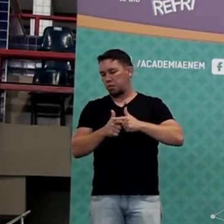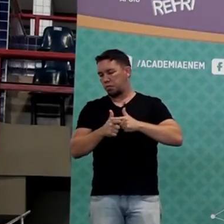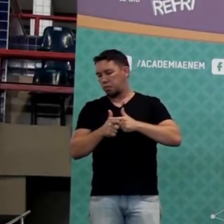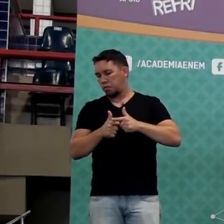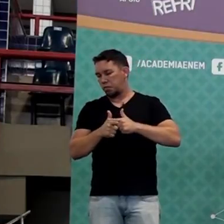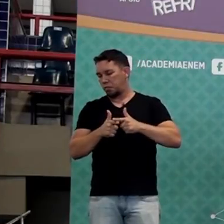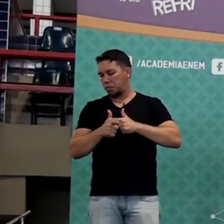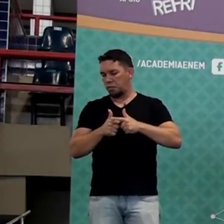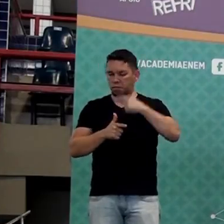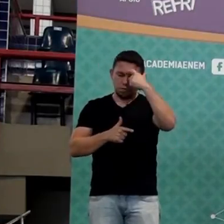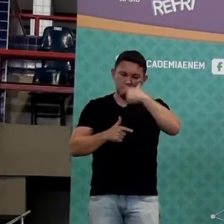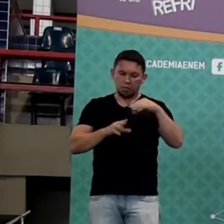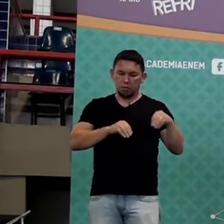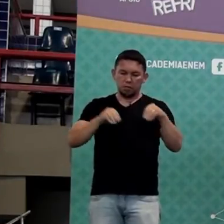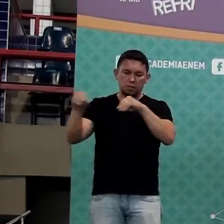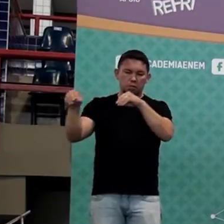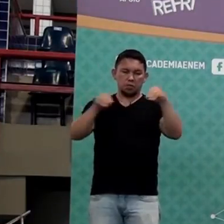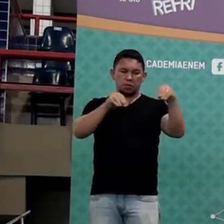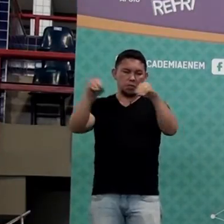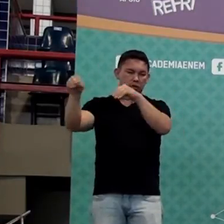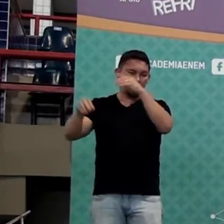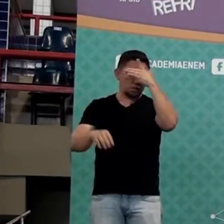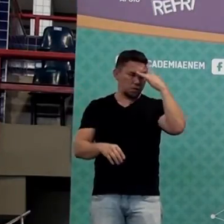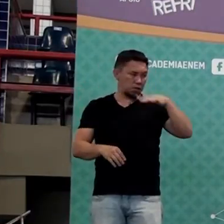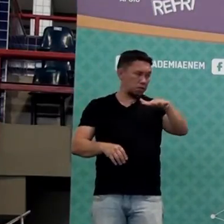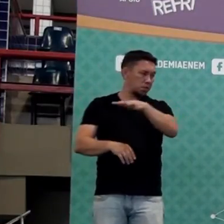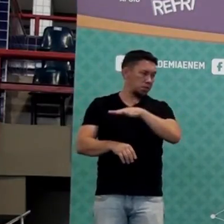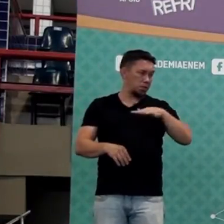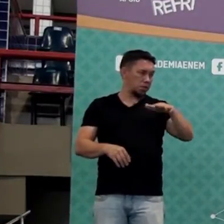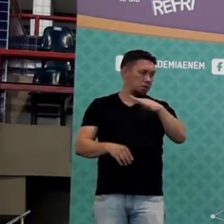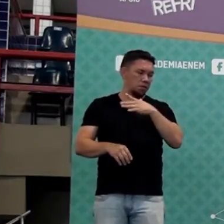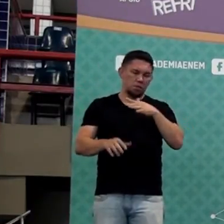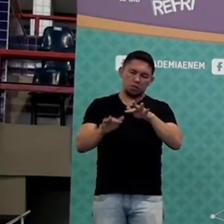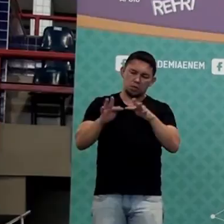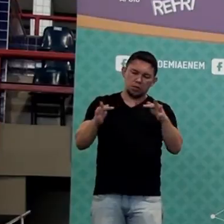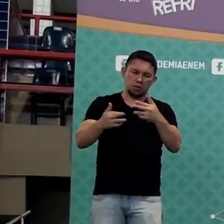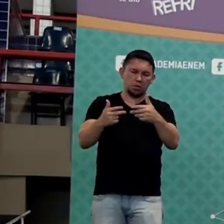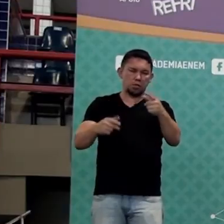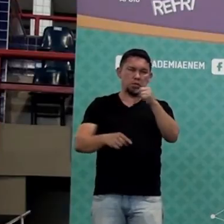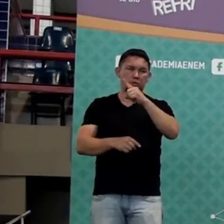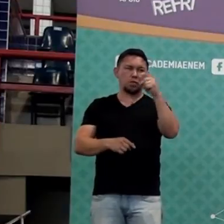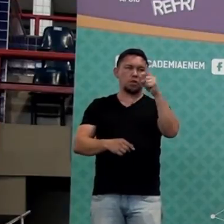problemas com esse esquema de migração populacional. Não é uma coisa muito simples, não.